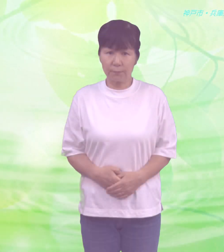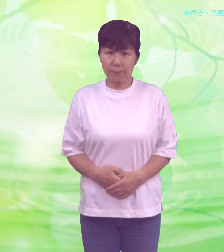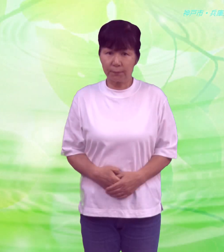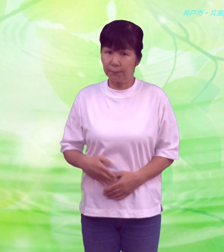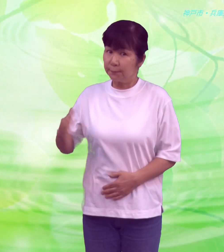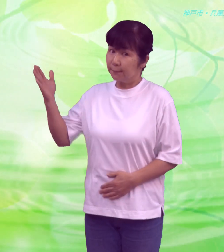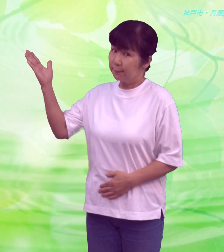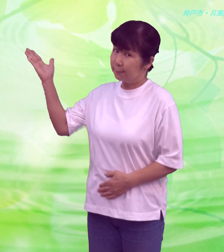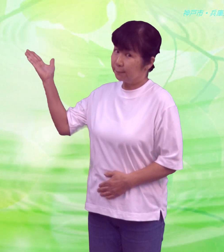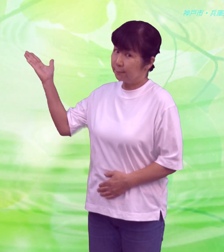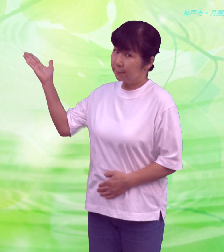舞子公園